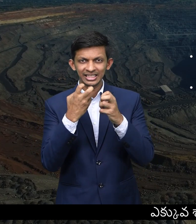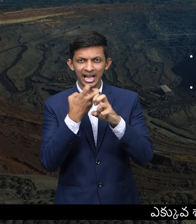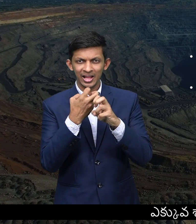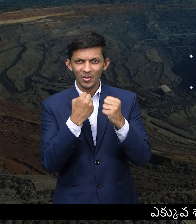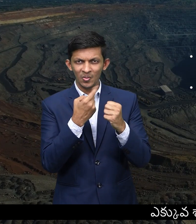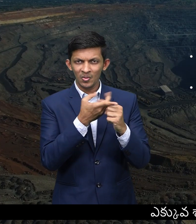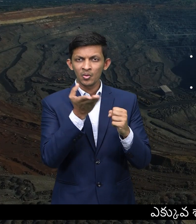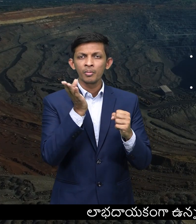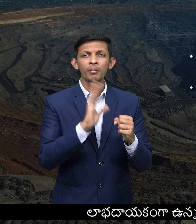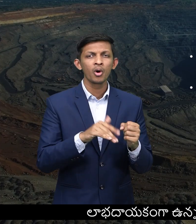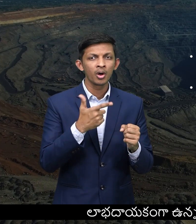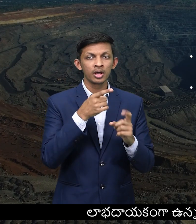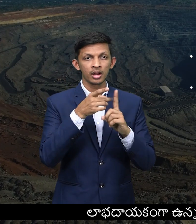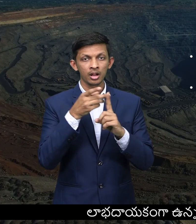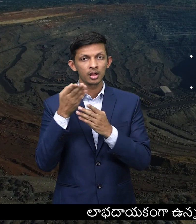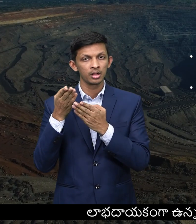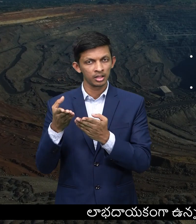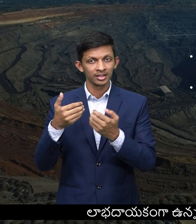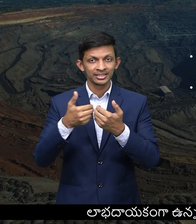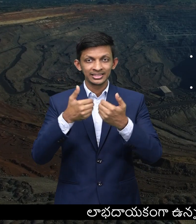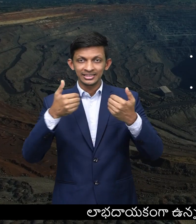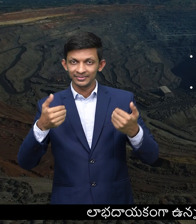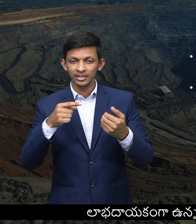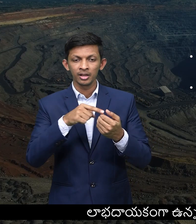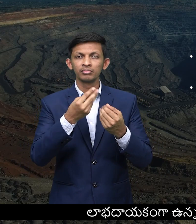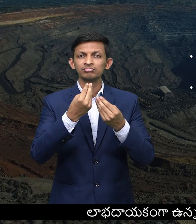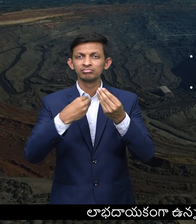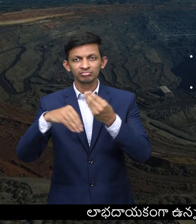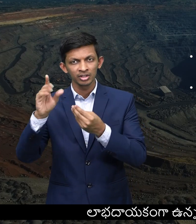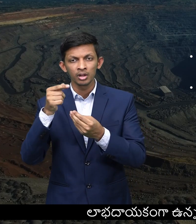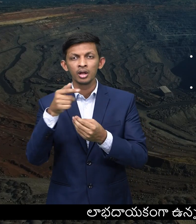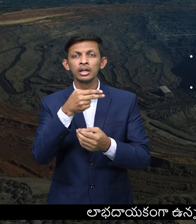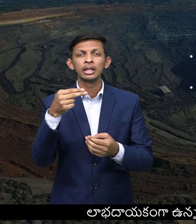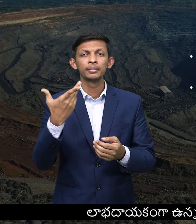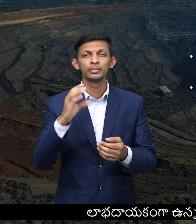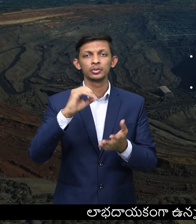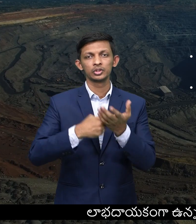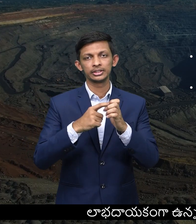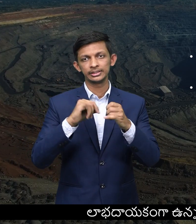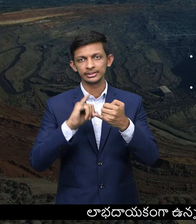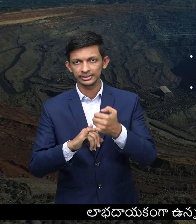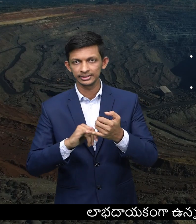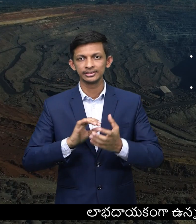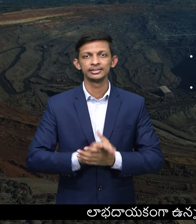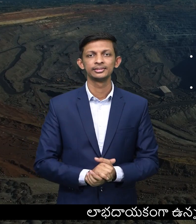ఎక్కువ శాతం లోహాలు కలిగి లాభదాయకంగా ఉన్న ఖనిజాలను ధాతువు అంటారు.